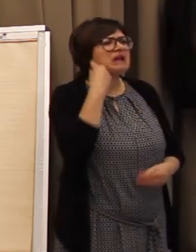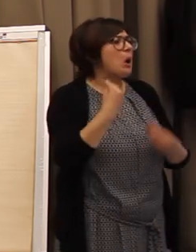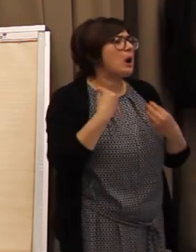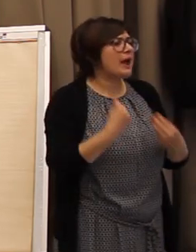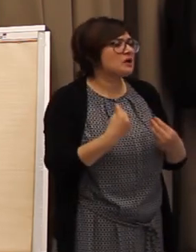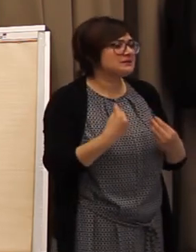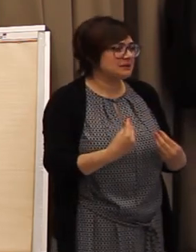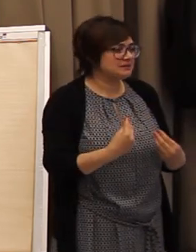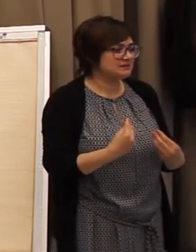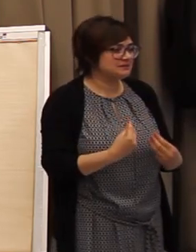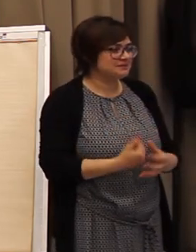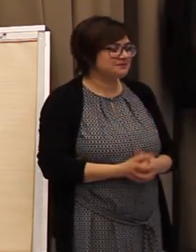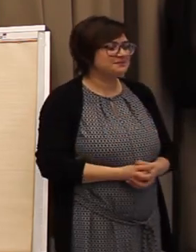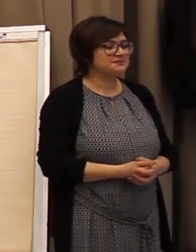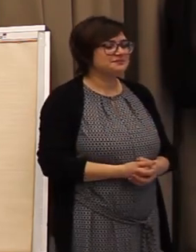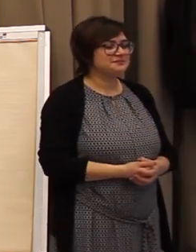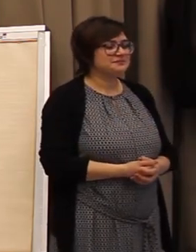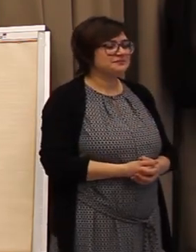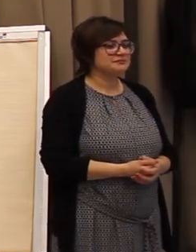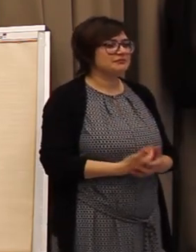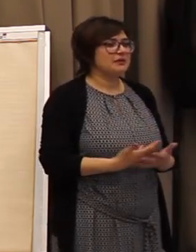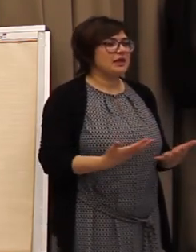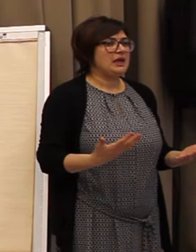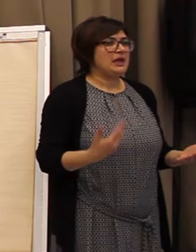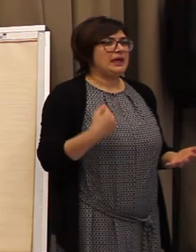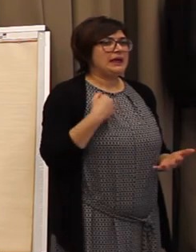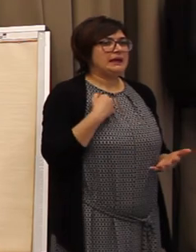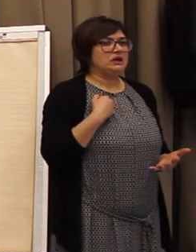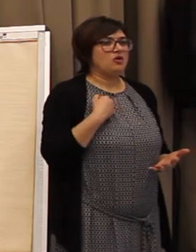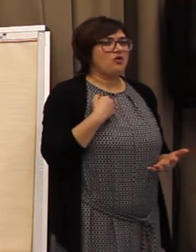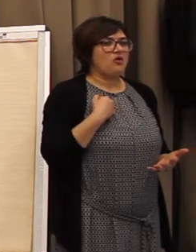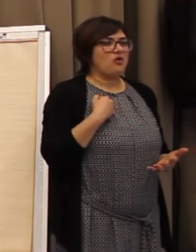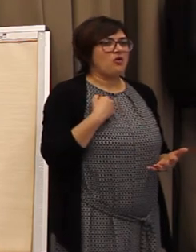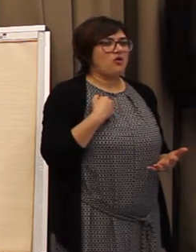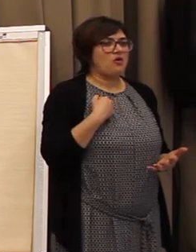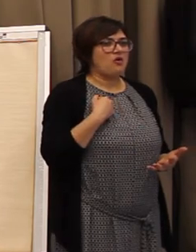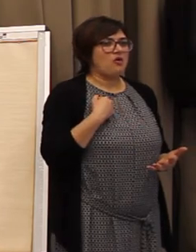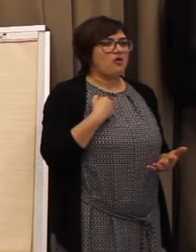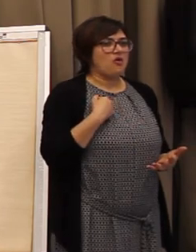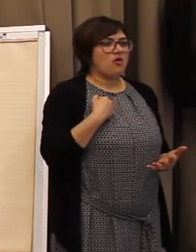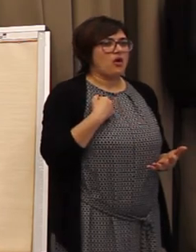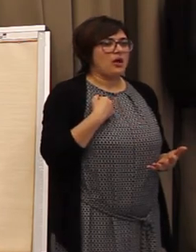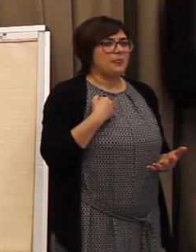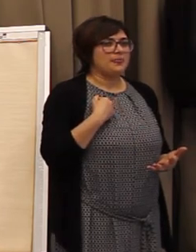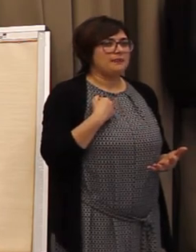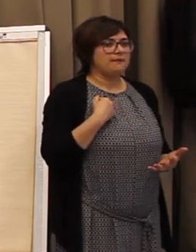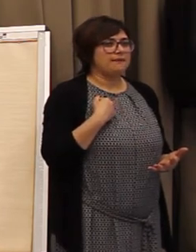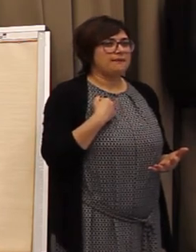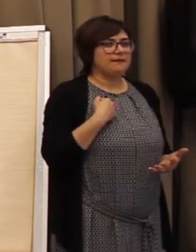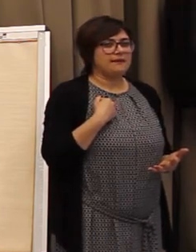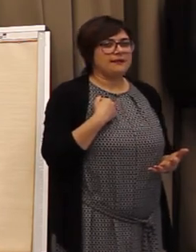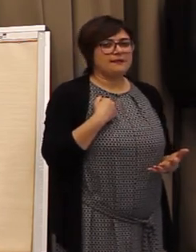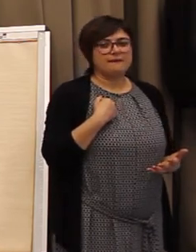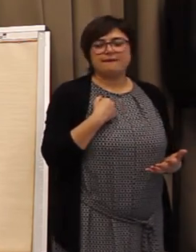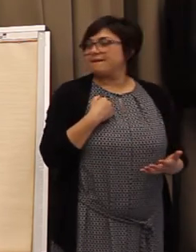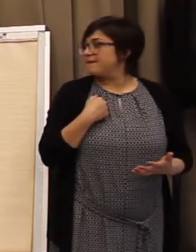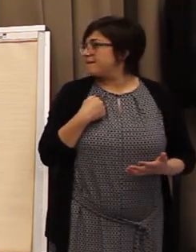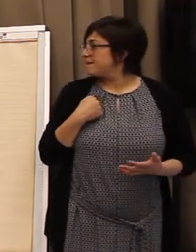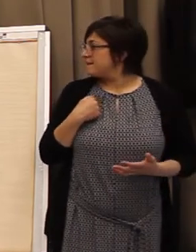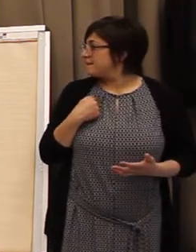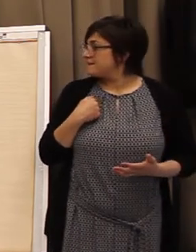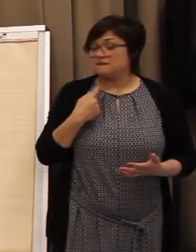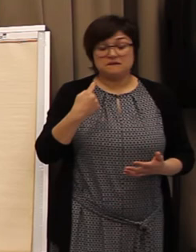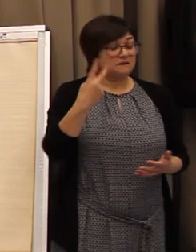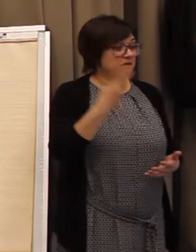sindrome di Down, i Gusti? E io quando Marco nació io stavo molto male, non avevo accettato. Io